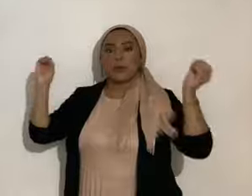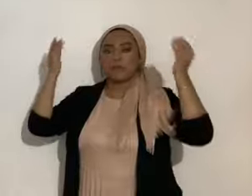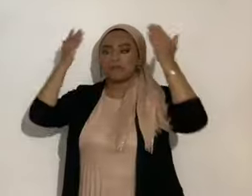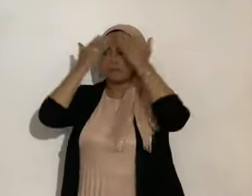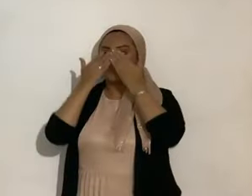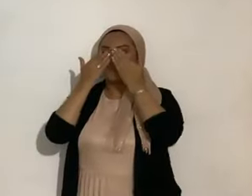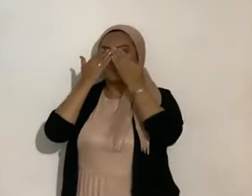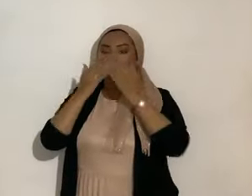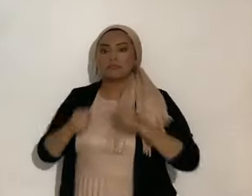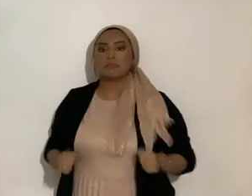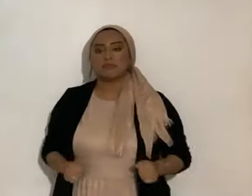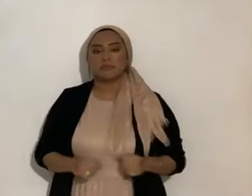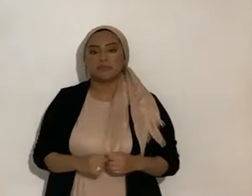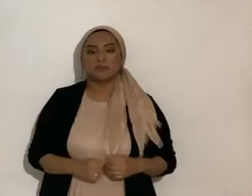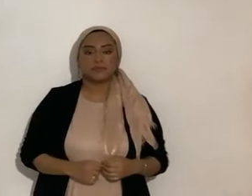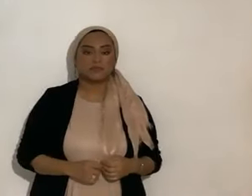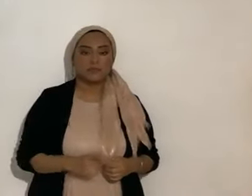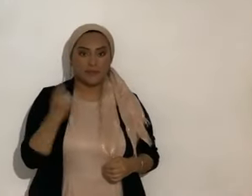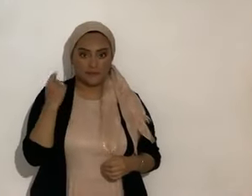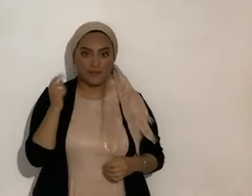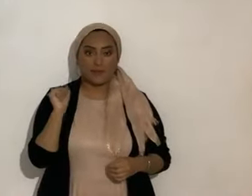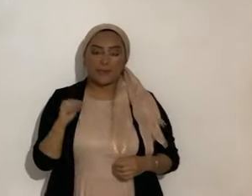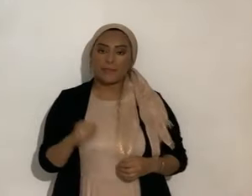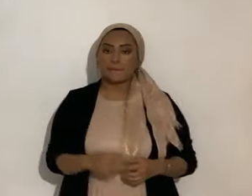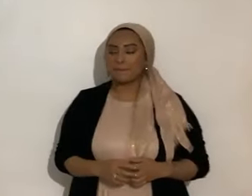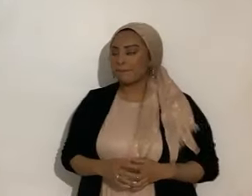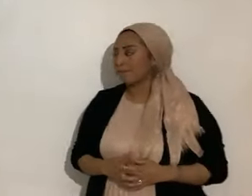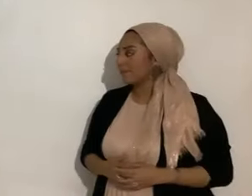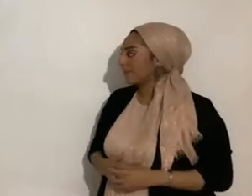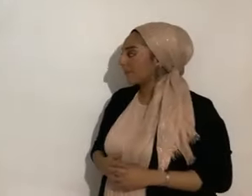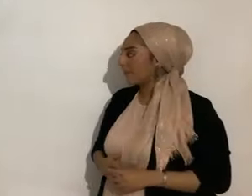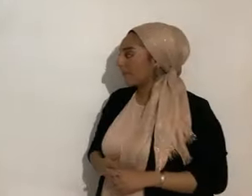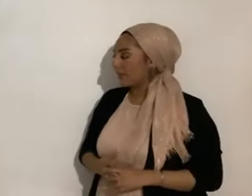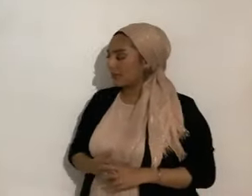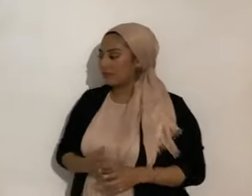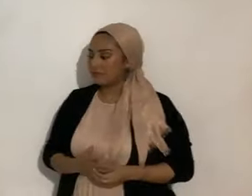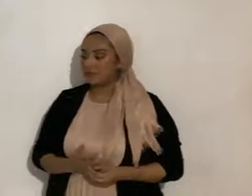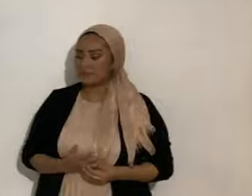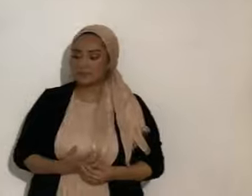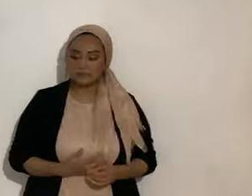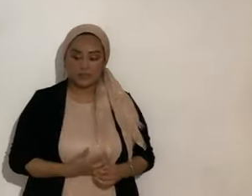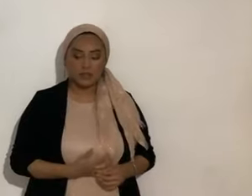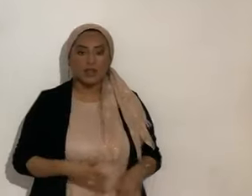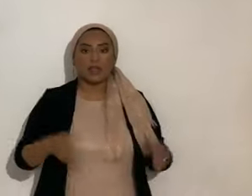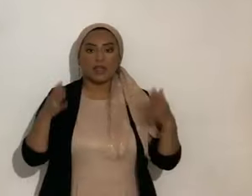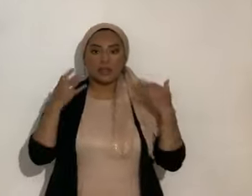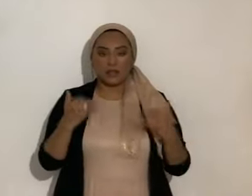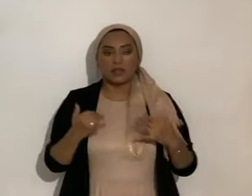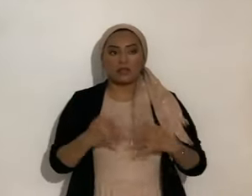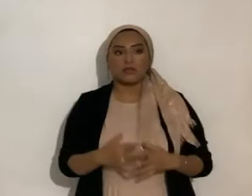en lo espiritual. No sé si me voy ayudando a entender, ¿sí? Bueno, ahora,